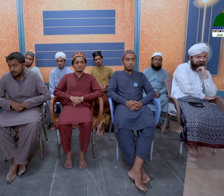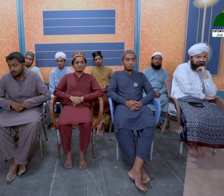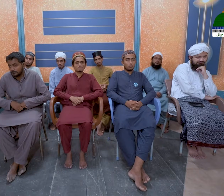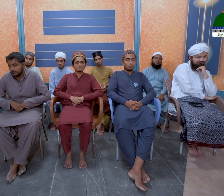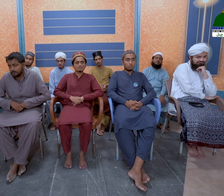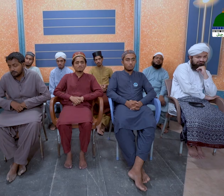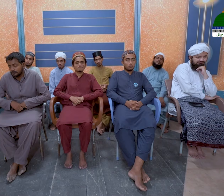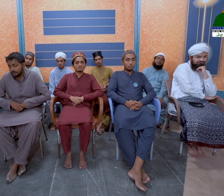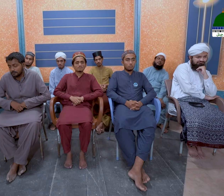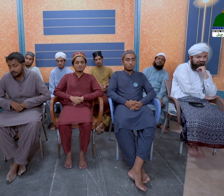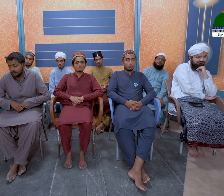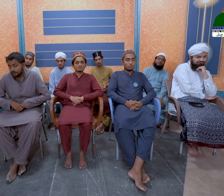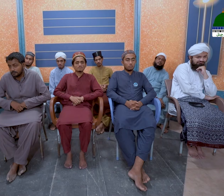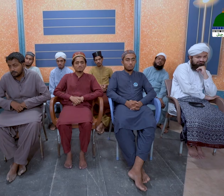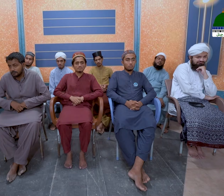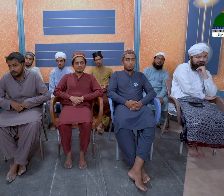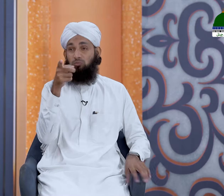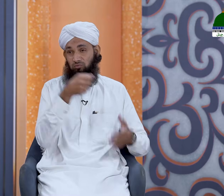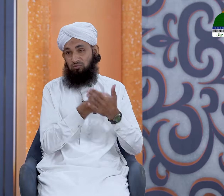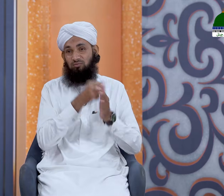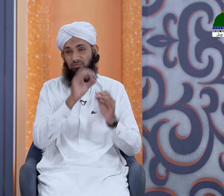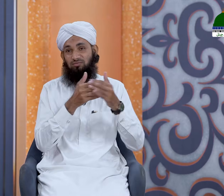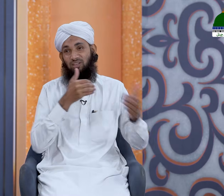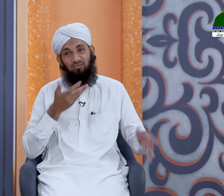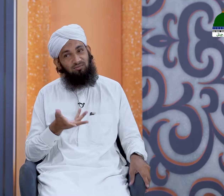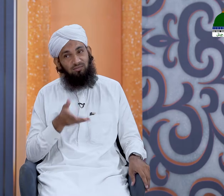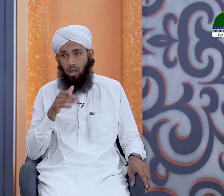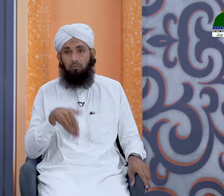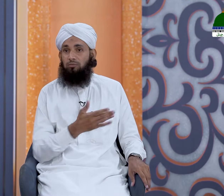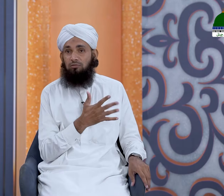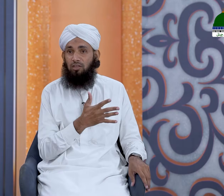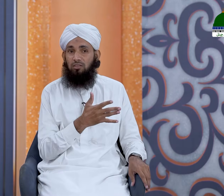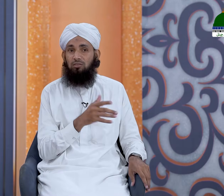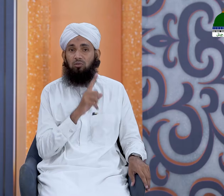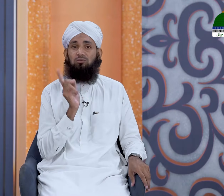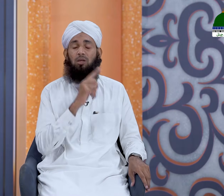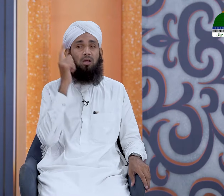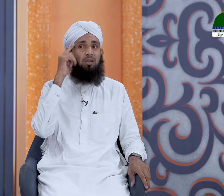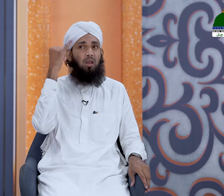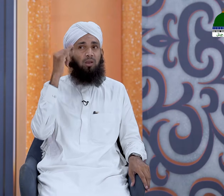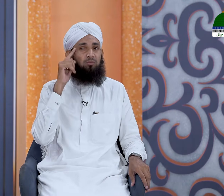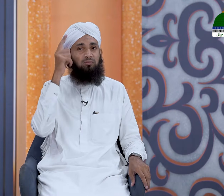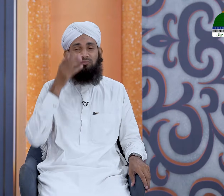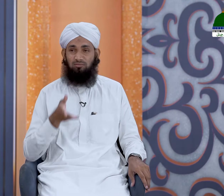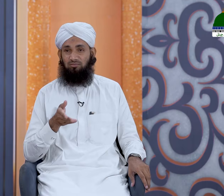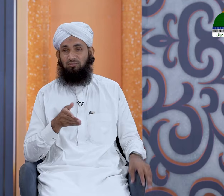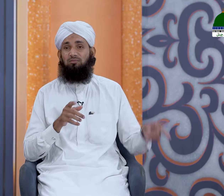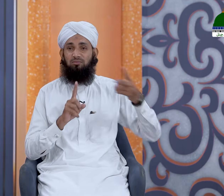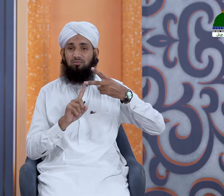کیوں اجتناب یعنی پرہیز نہ کیا؟ تو بندے کو بچنا چاہیے. بدگمانی کے نقصانات بہت سارے ہیں. کسی کے بارے میں